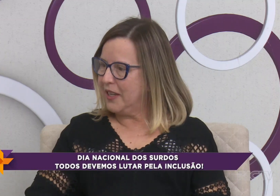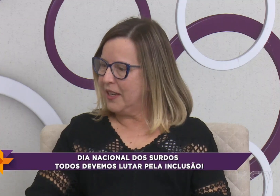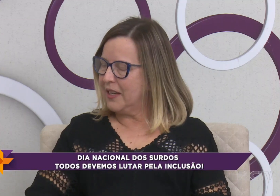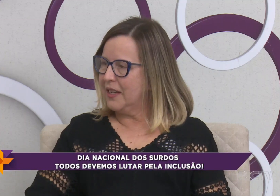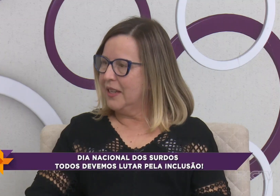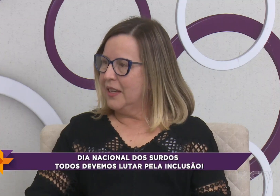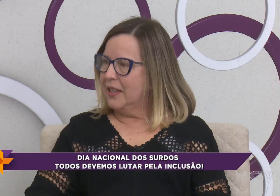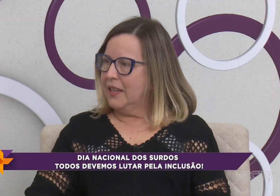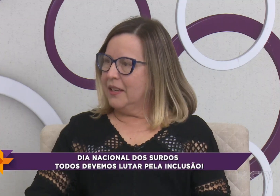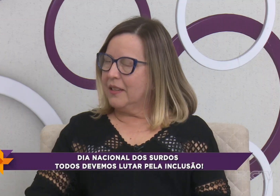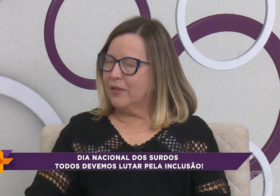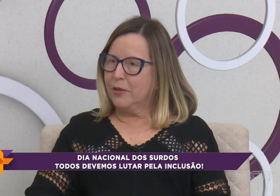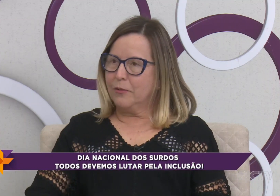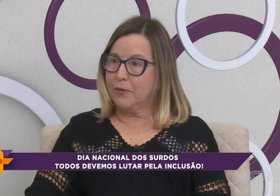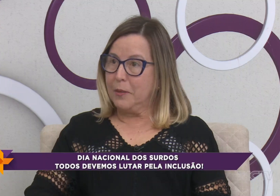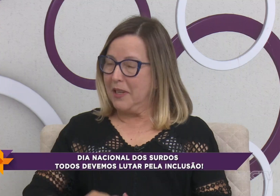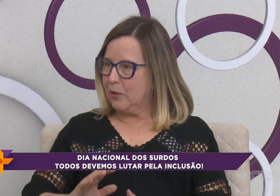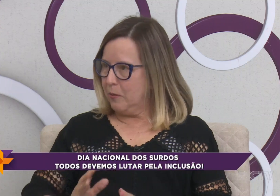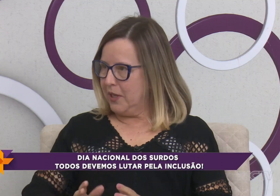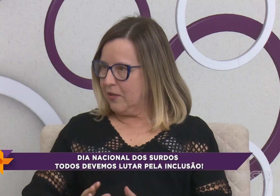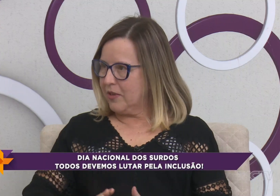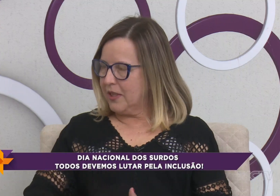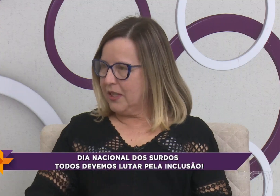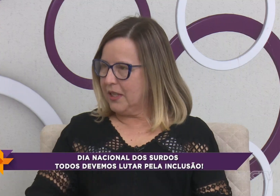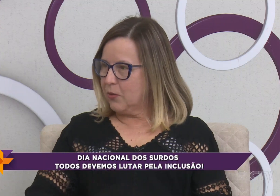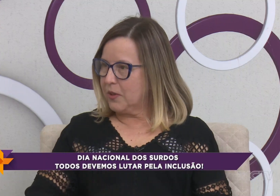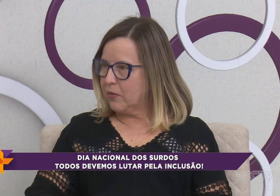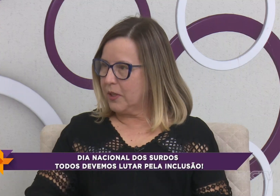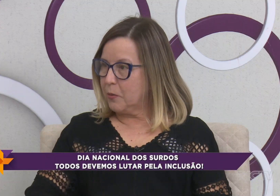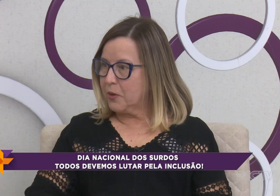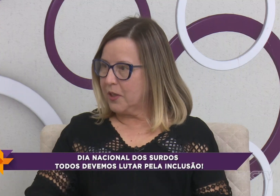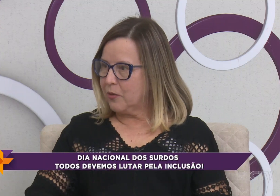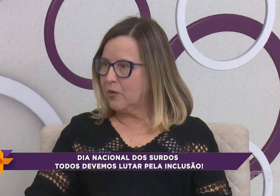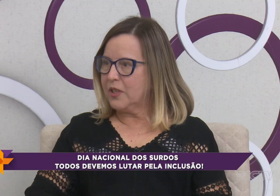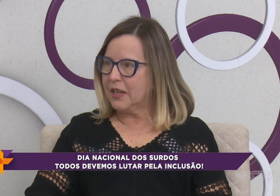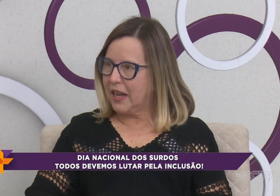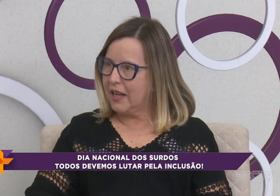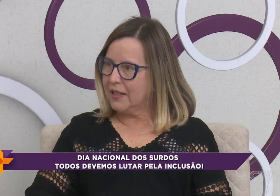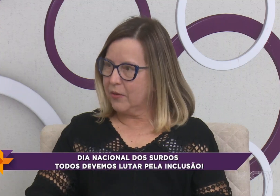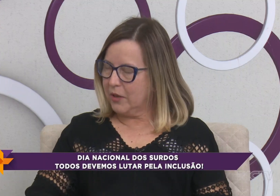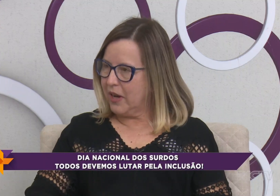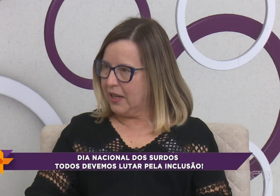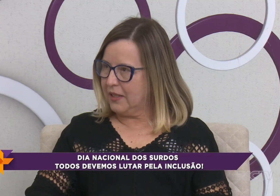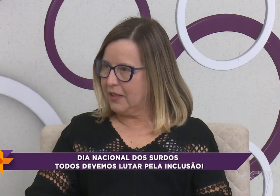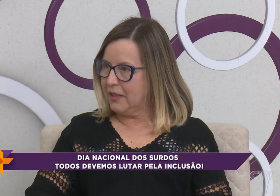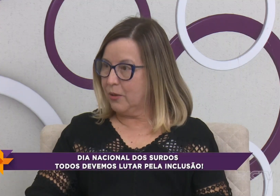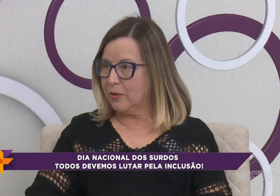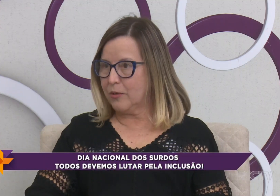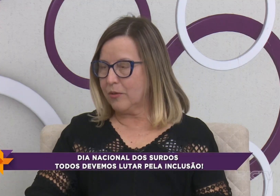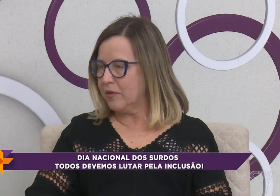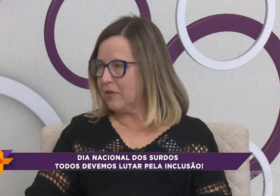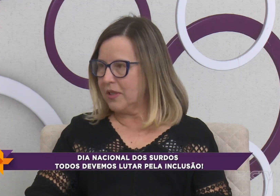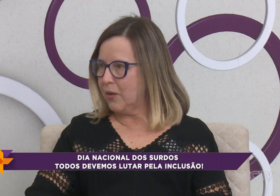era. Então, eu vi, mais ou menos, assim, que uns 50% dos sinais são iguais e outros não. Então,